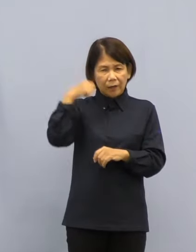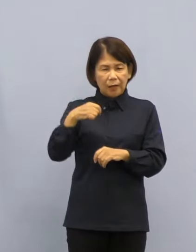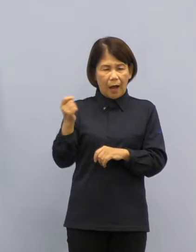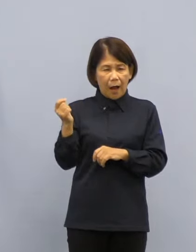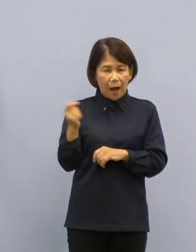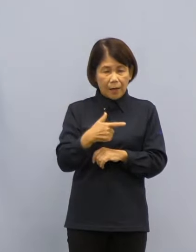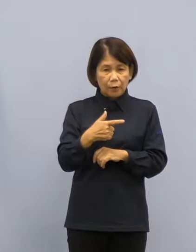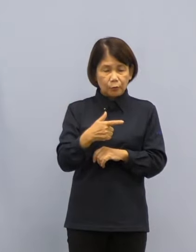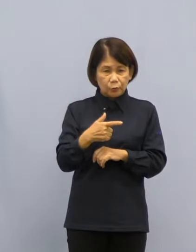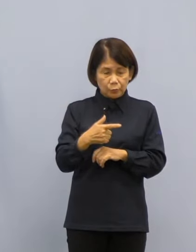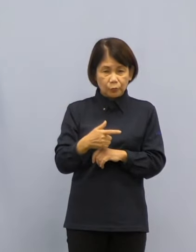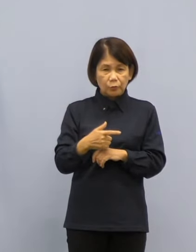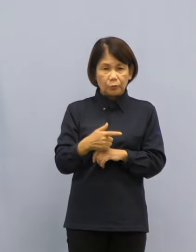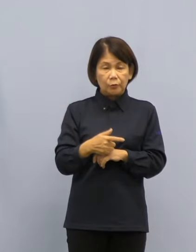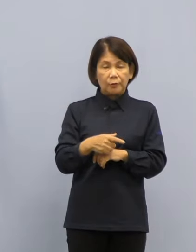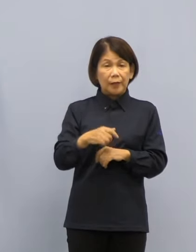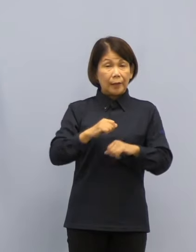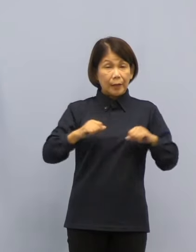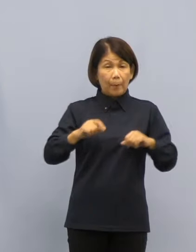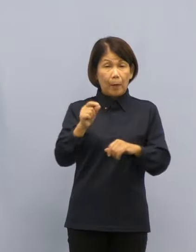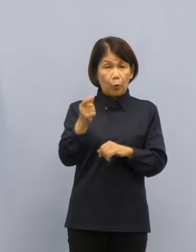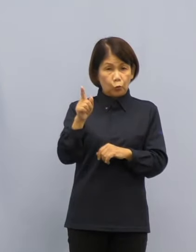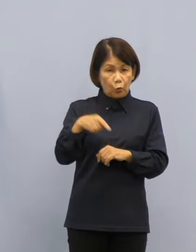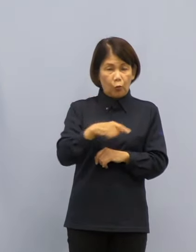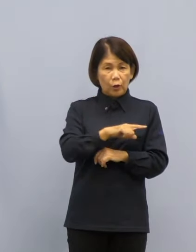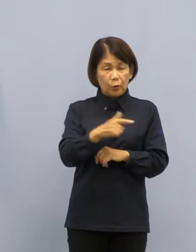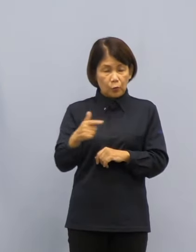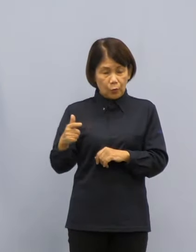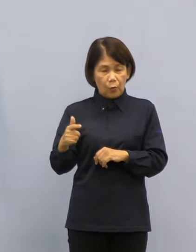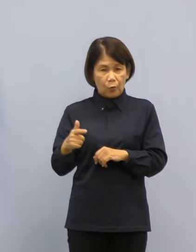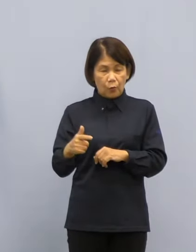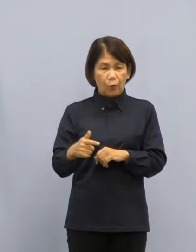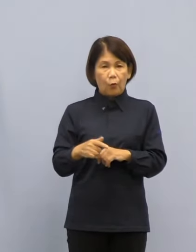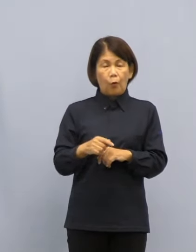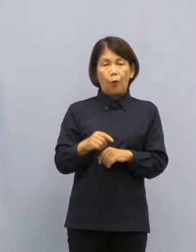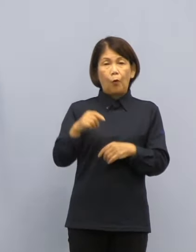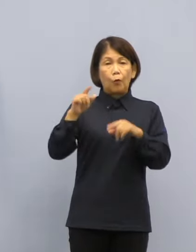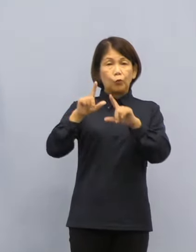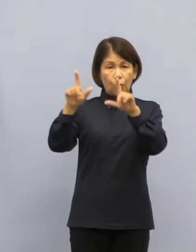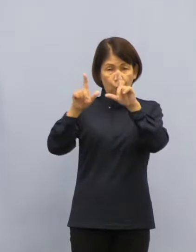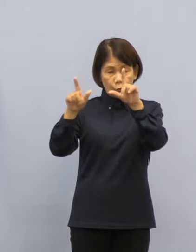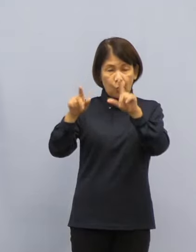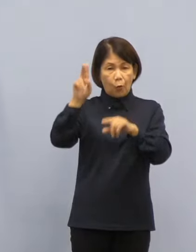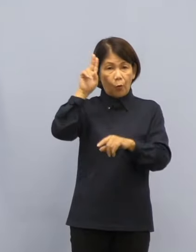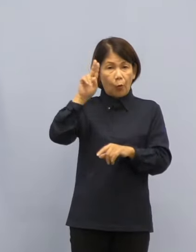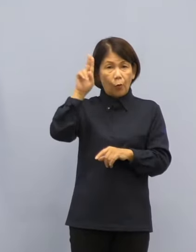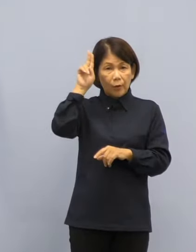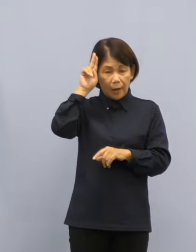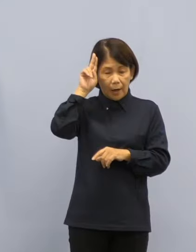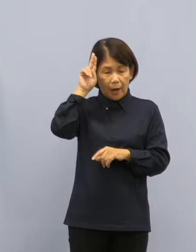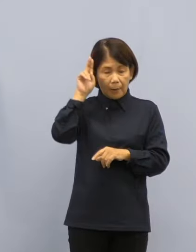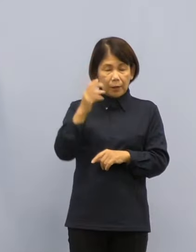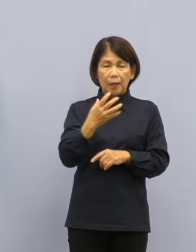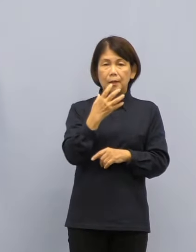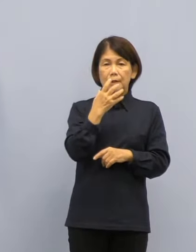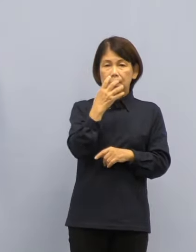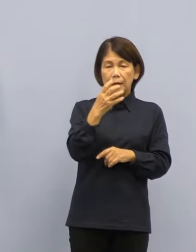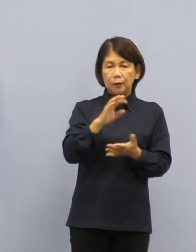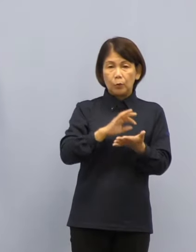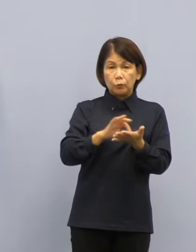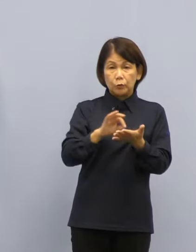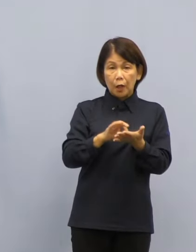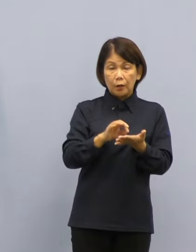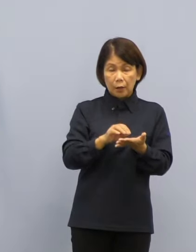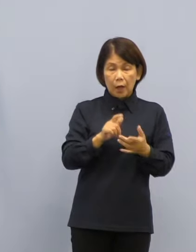物とか生鮮食品を東京大阪の大都市まで新幹線で運ぶような機能も付加した上での新幹線